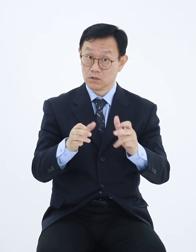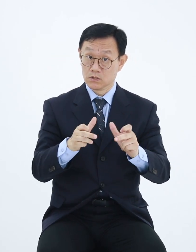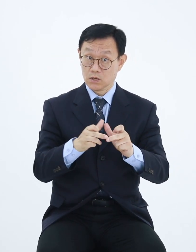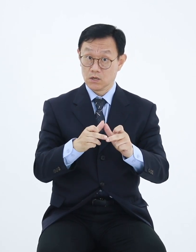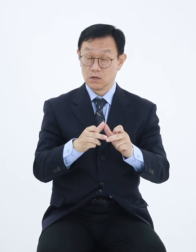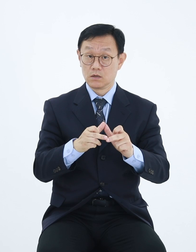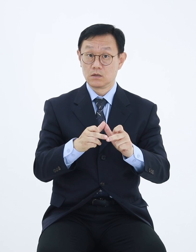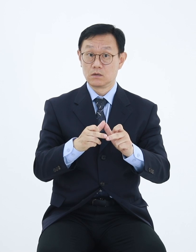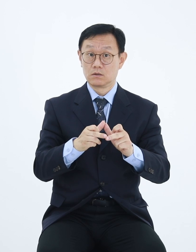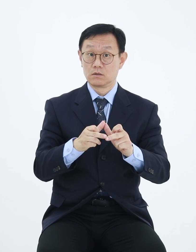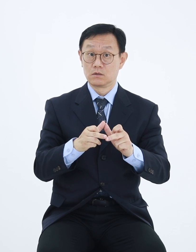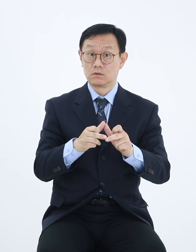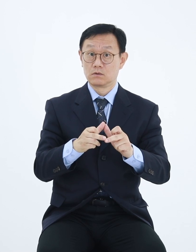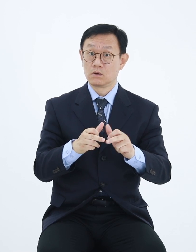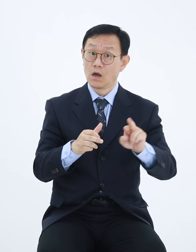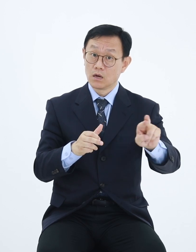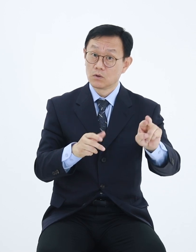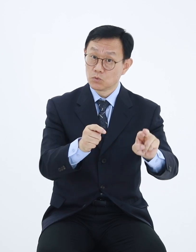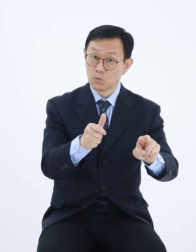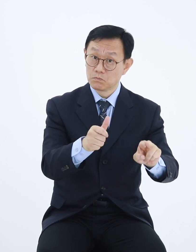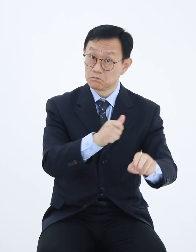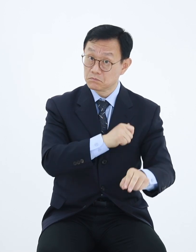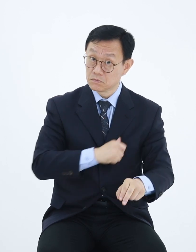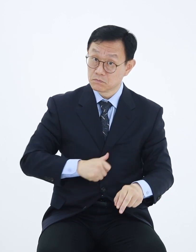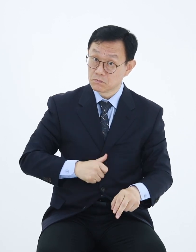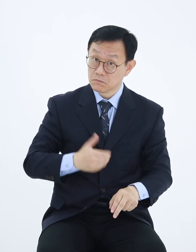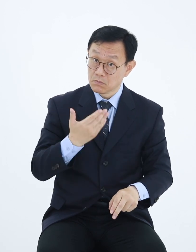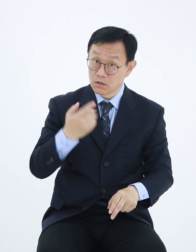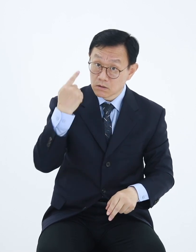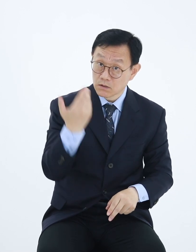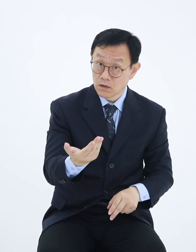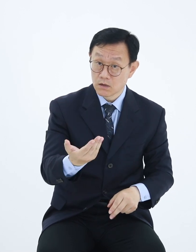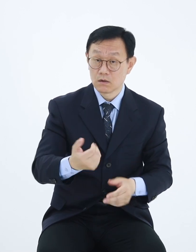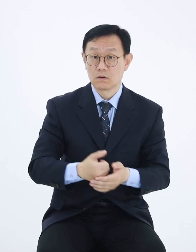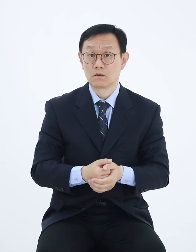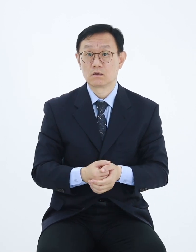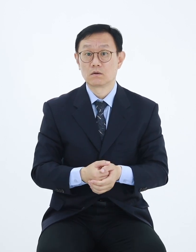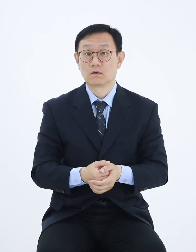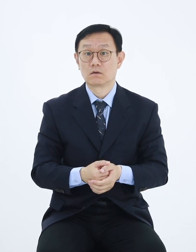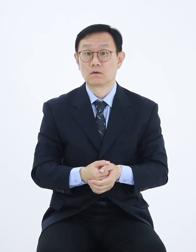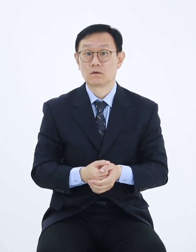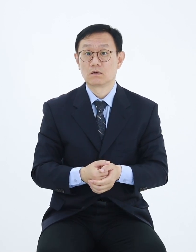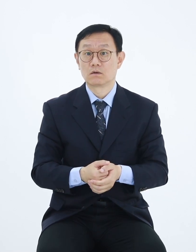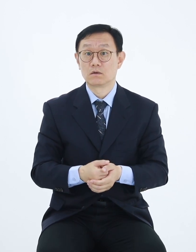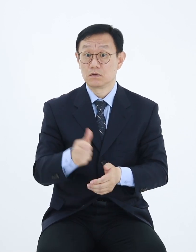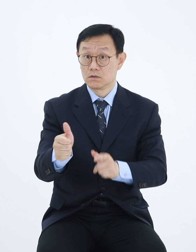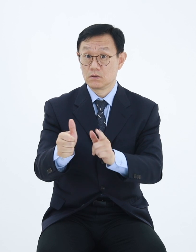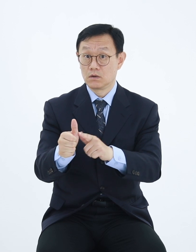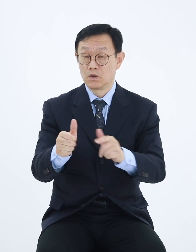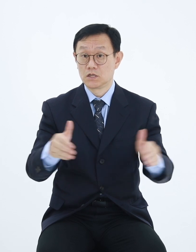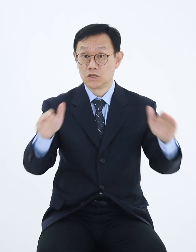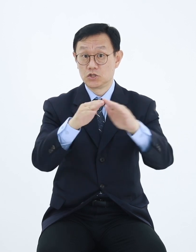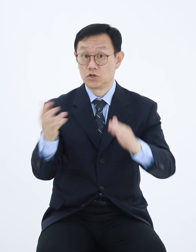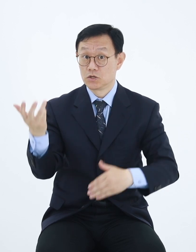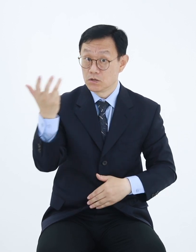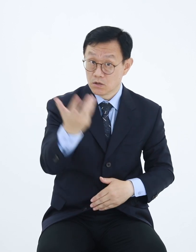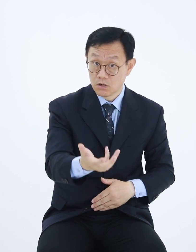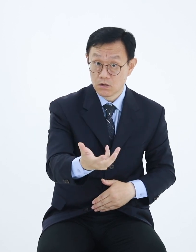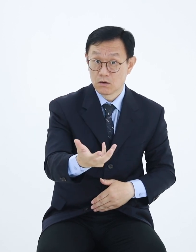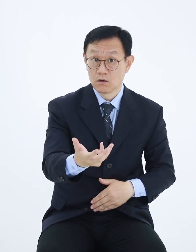위해 rc가 좁아진 길을 참아야 하는 것일까요 b씨가 시설로 가거나 BC 가족이 이사하는 것은 과연